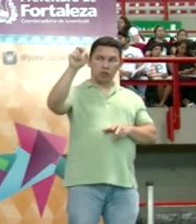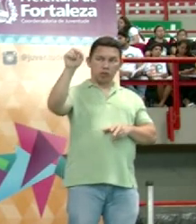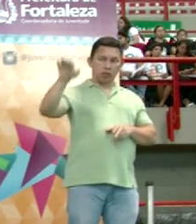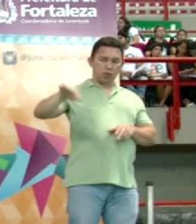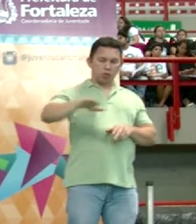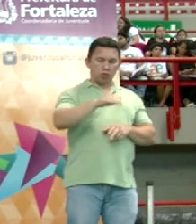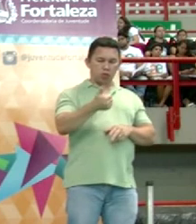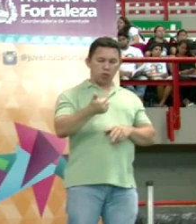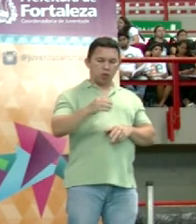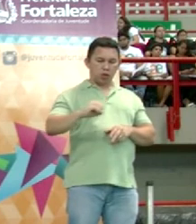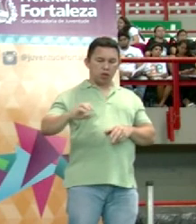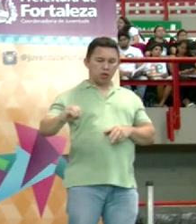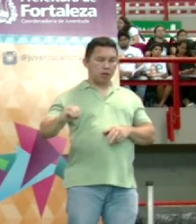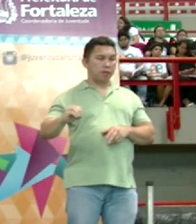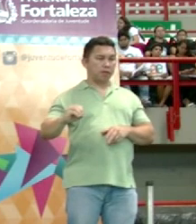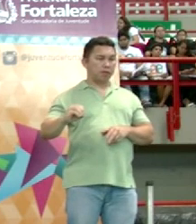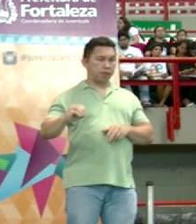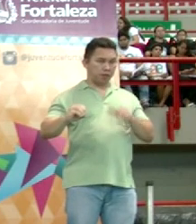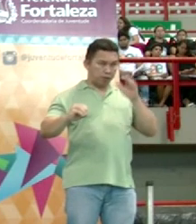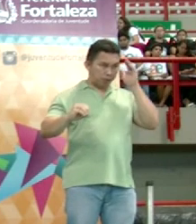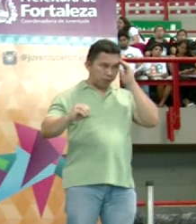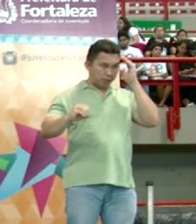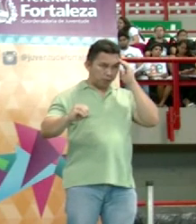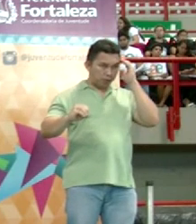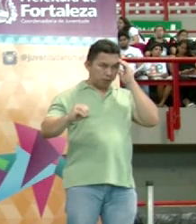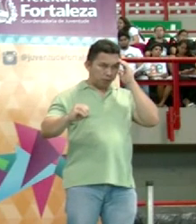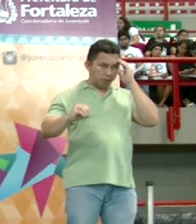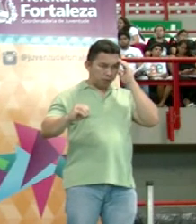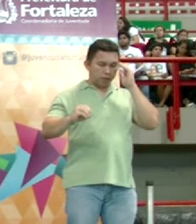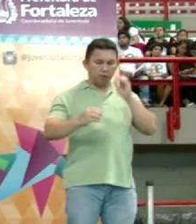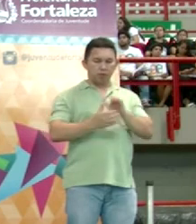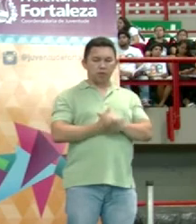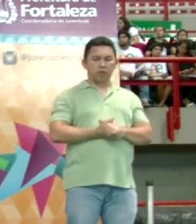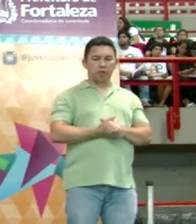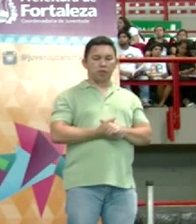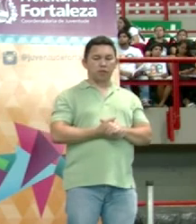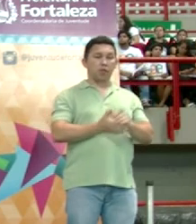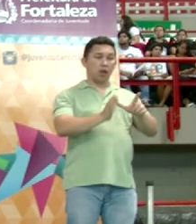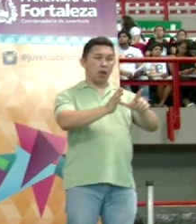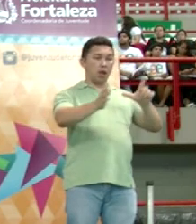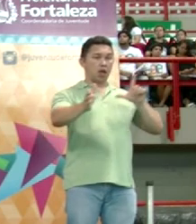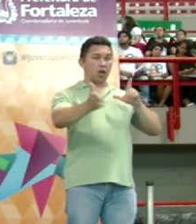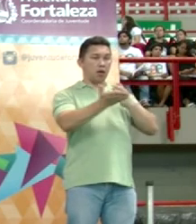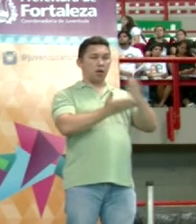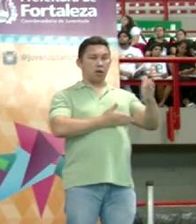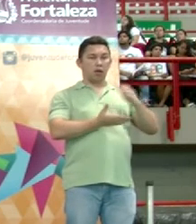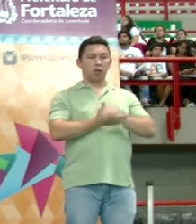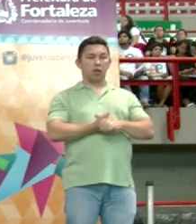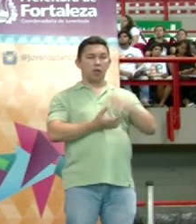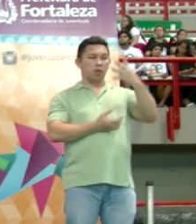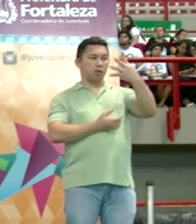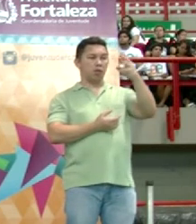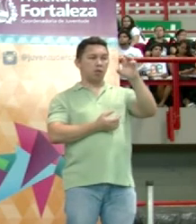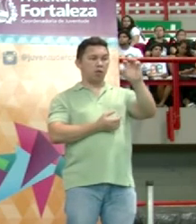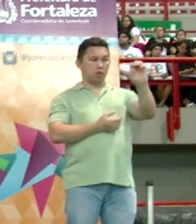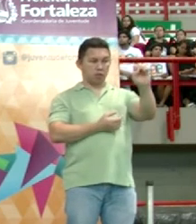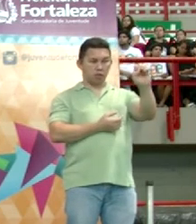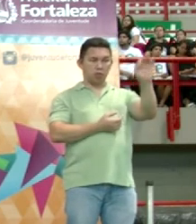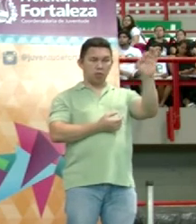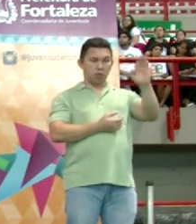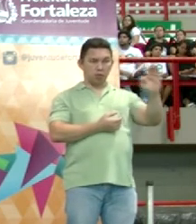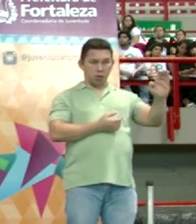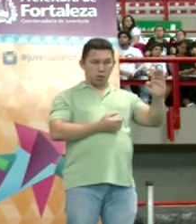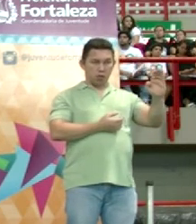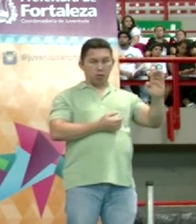50 sobre 100. Beleza? Vamos repetir? Olha aí, ó. Antes, eu tinha 40%